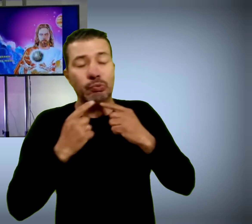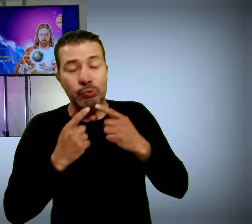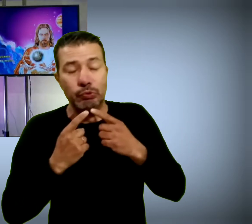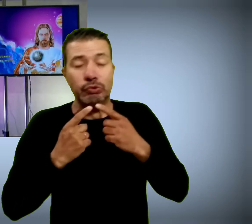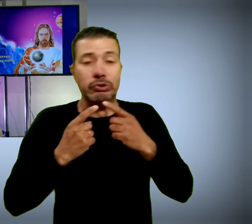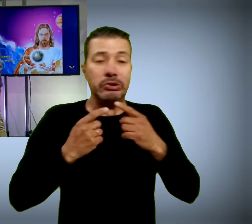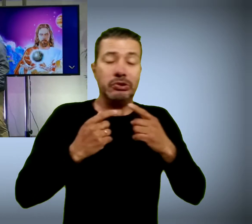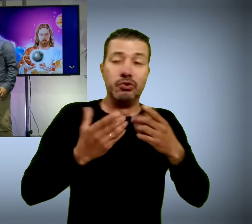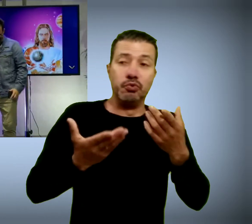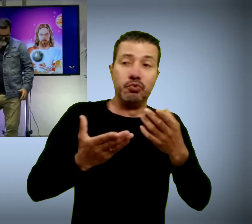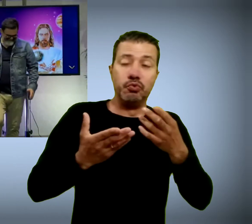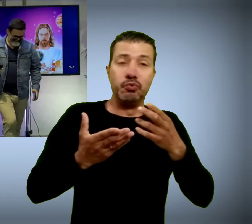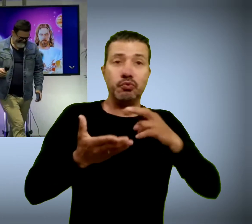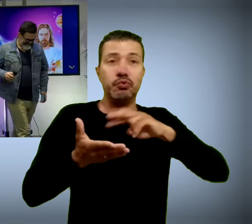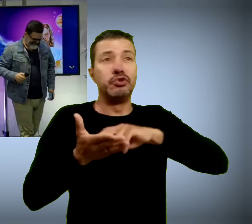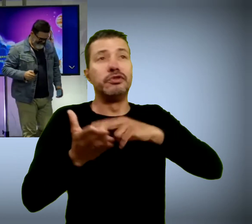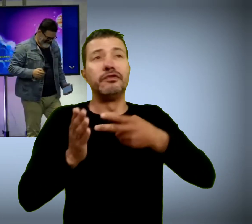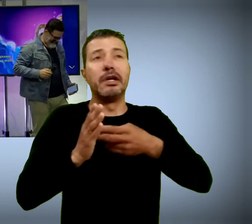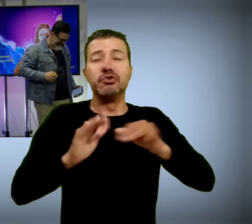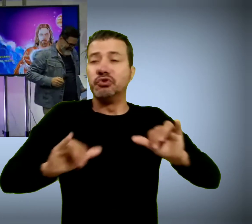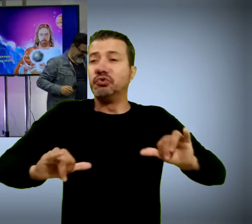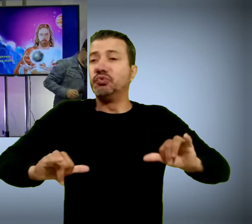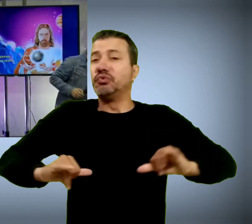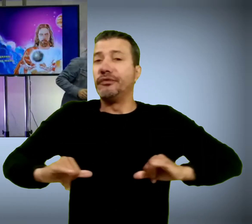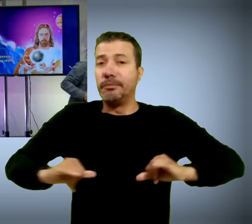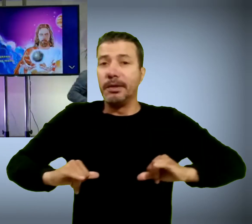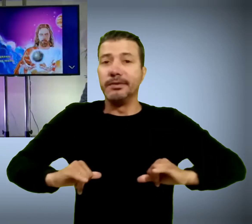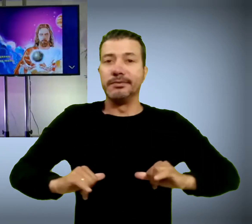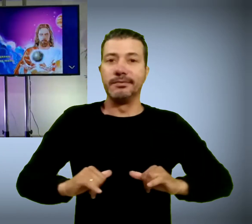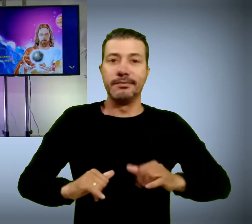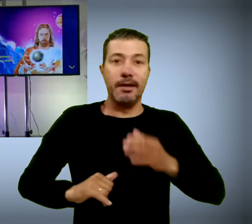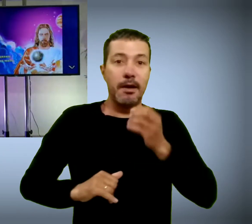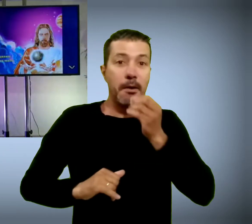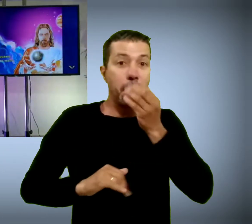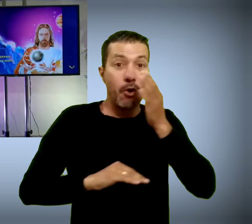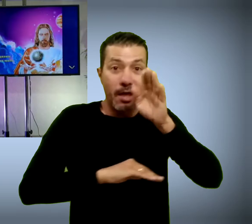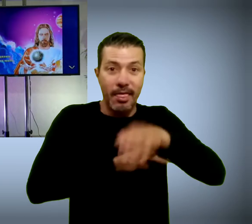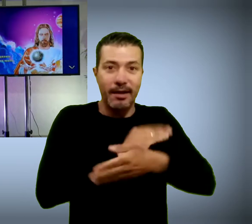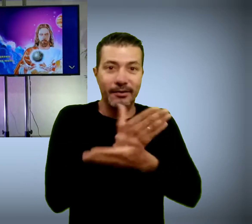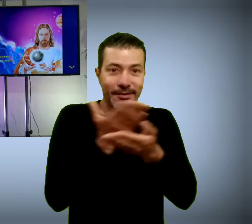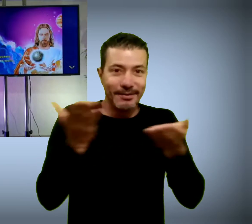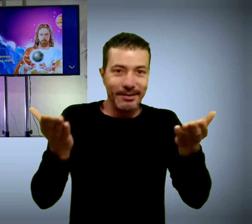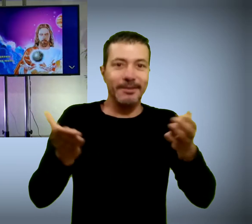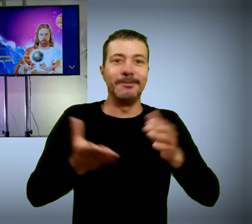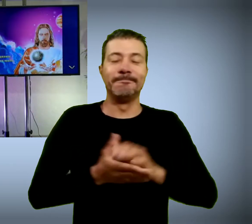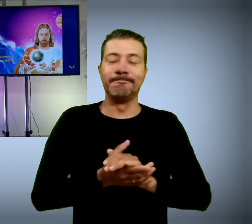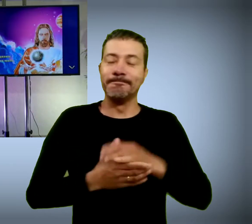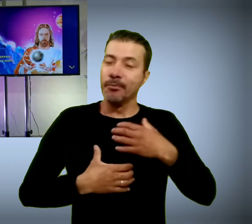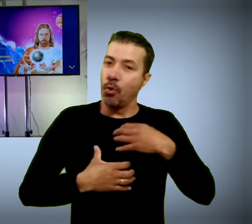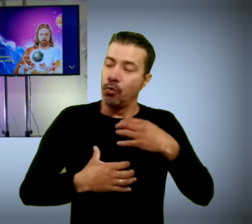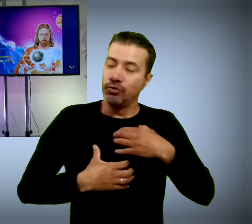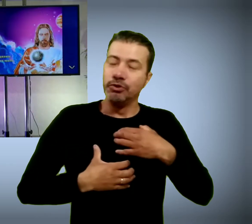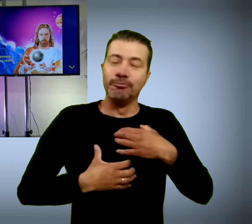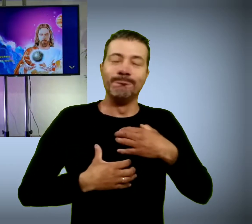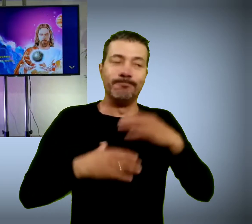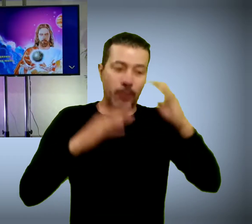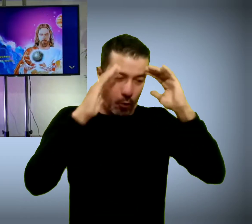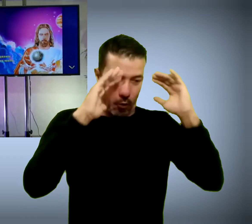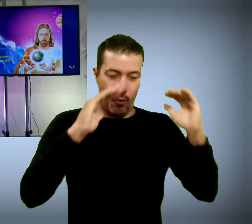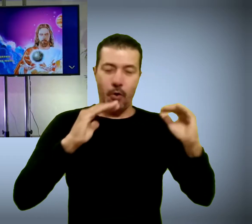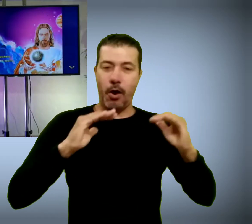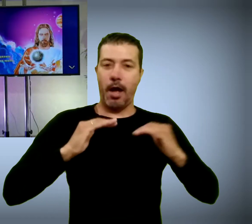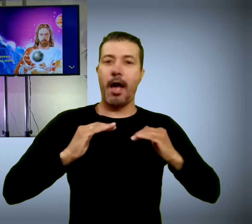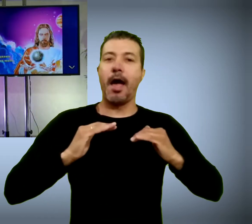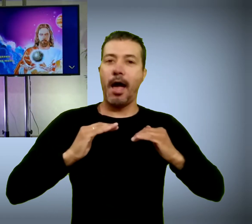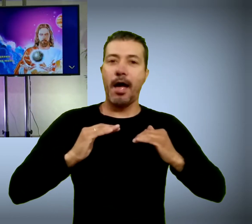relação ao sofrimento. Muito obrigado, Roger. Boa tarde a vocês, boa tarde a todos. Eu me sinto muito honrado pela